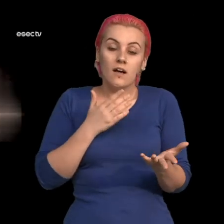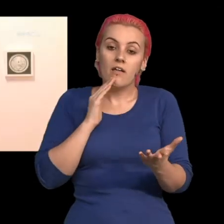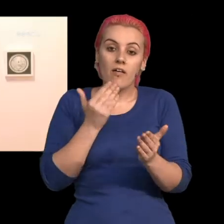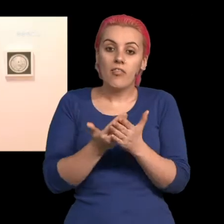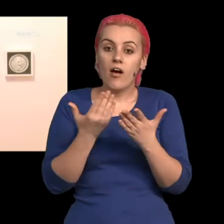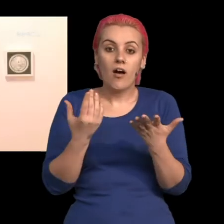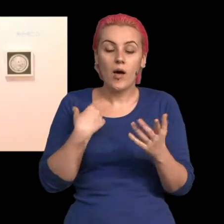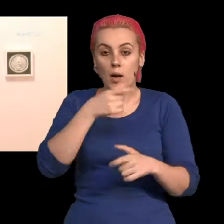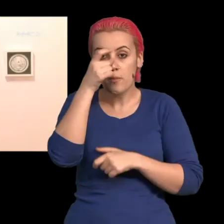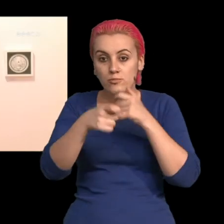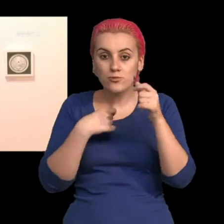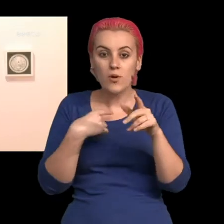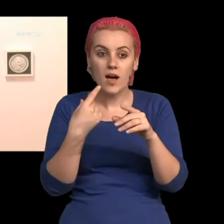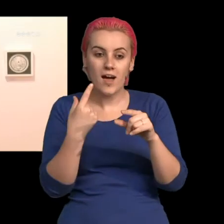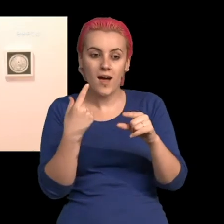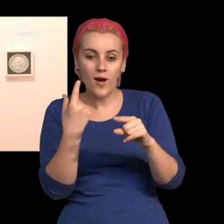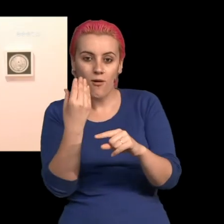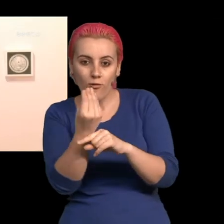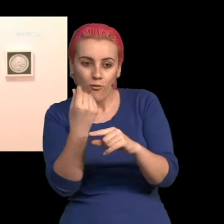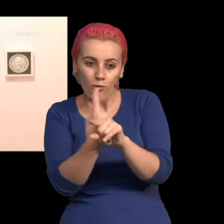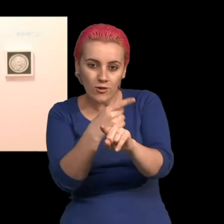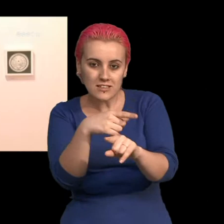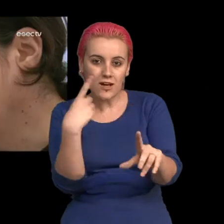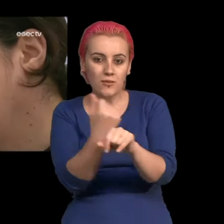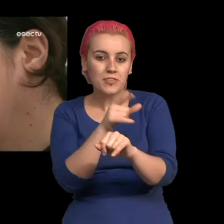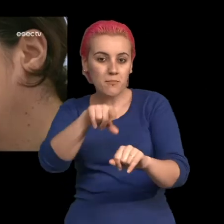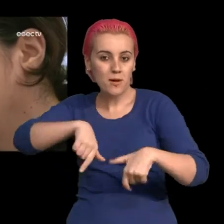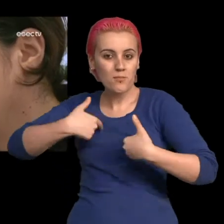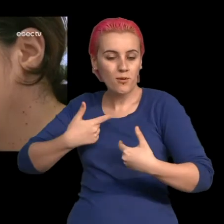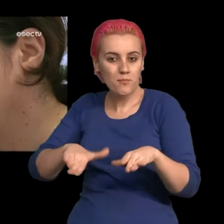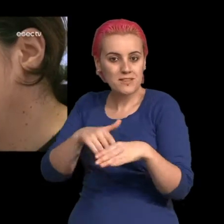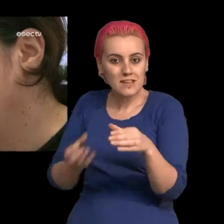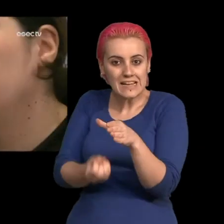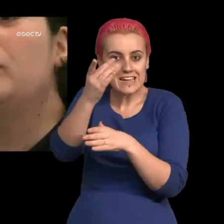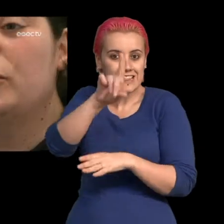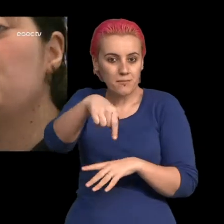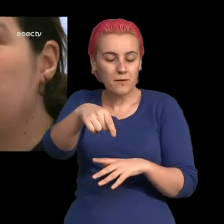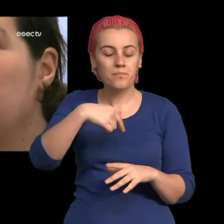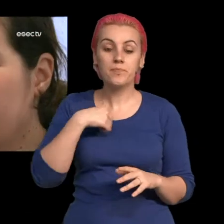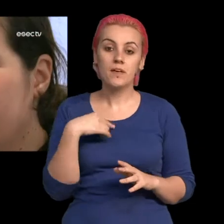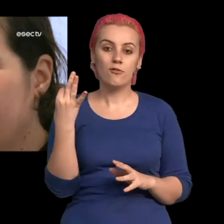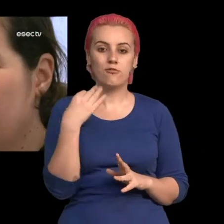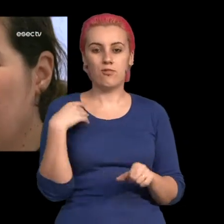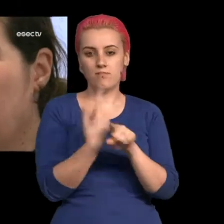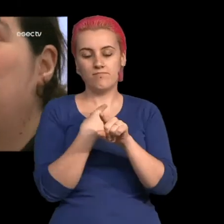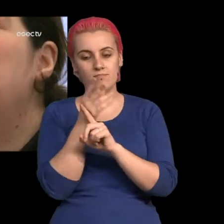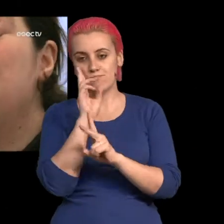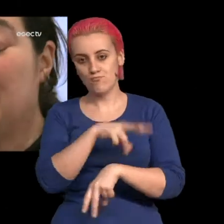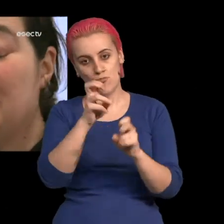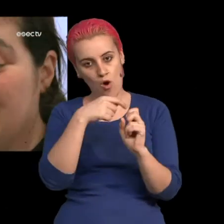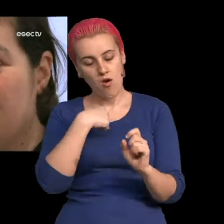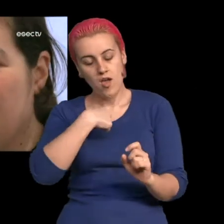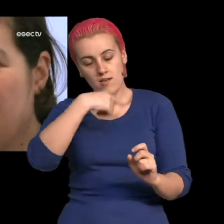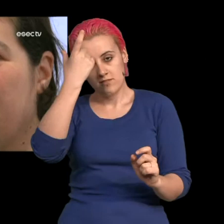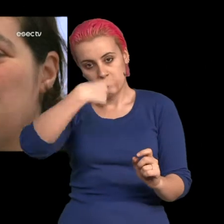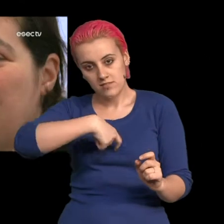faz da pessoa que adquire a coisa também um co-criador. Eu descobri uma coisa que para mim,